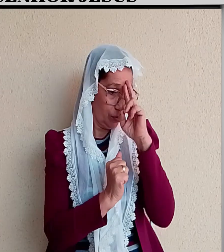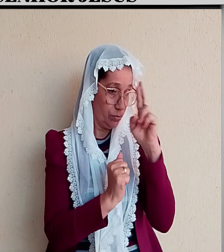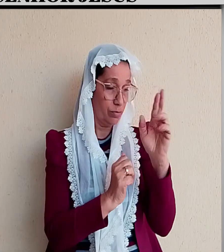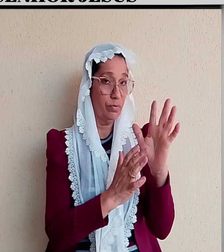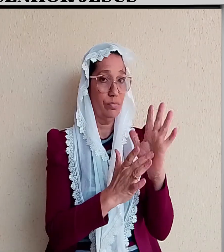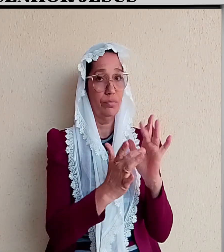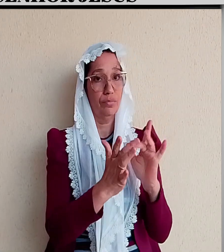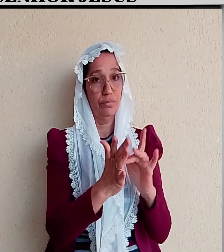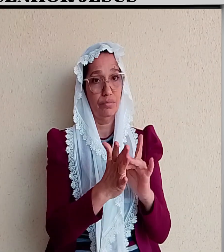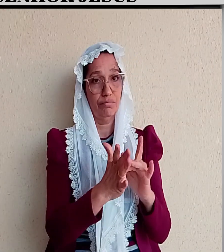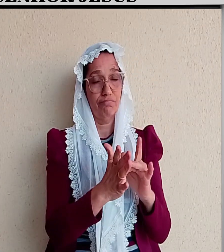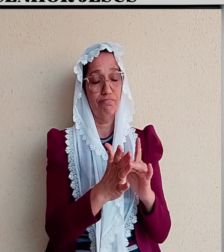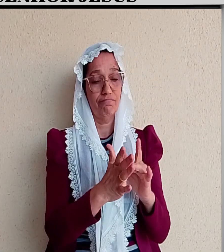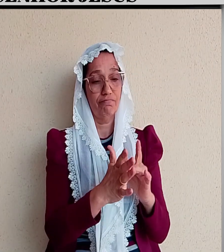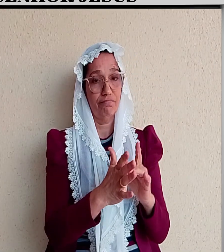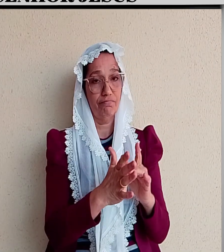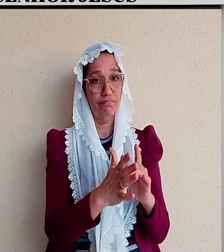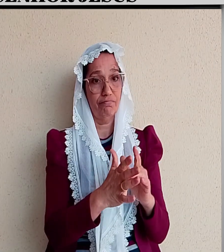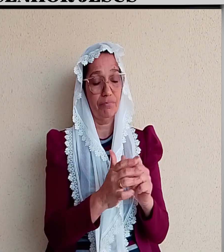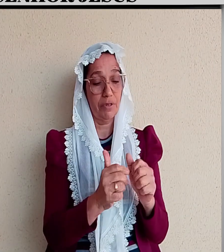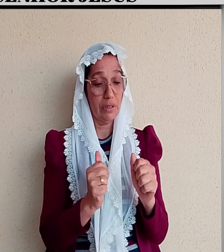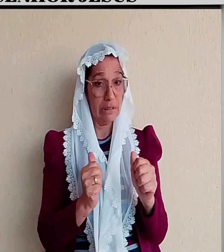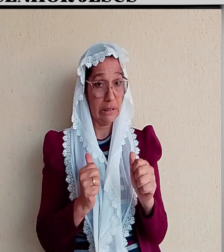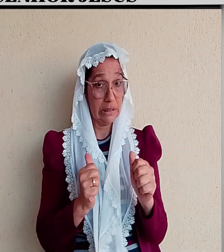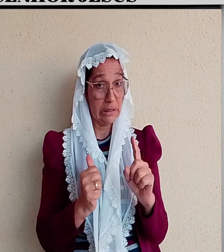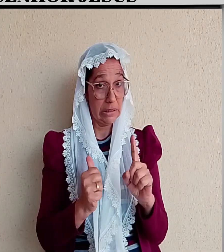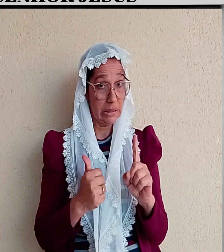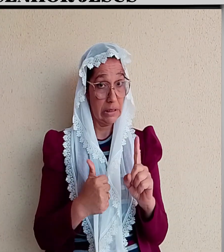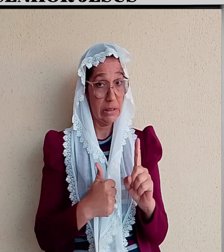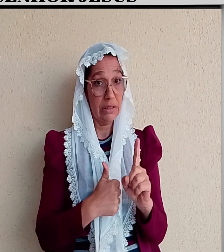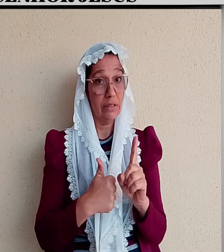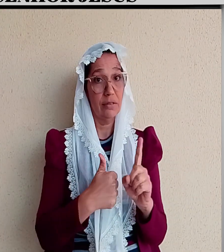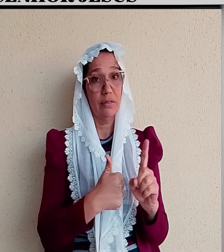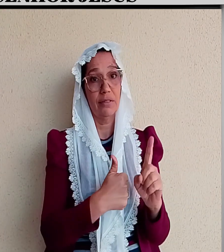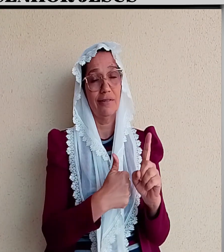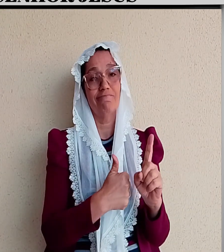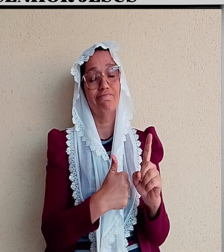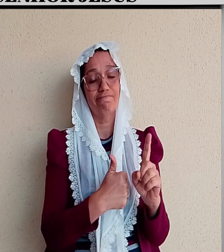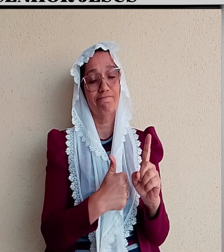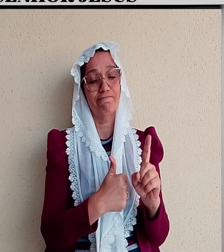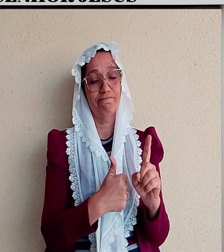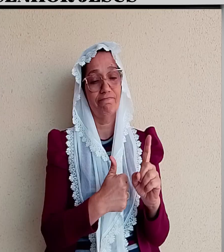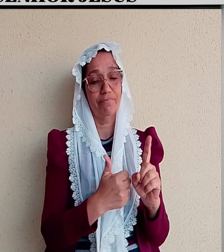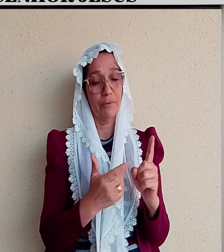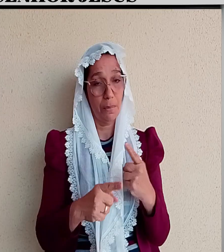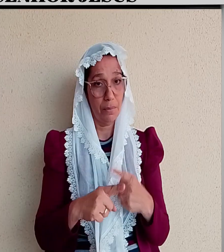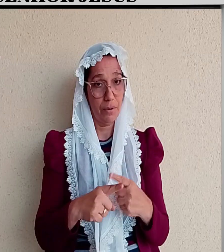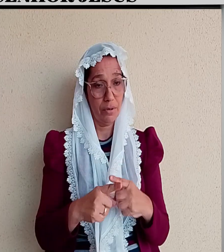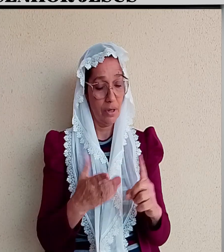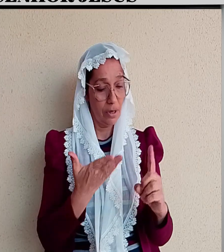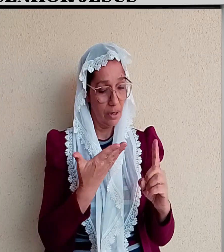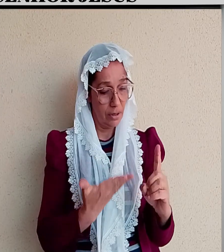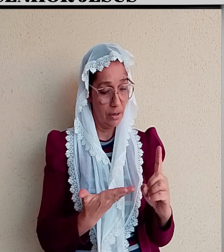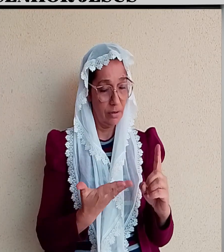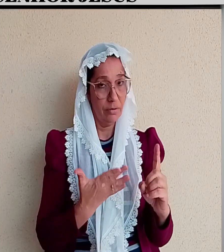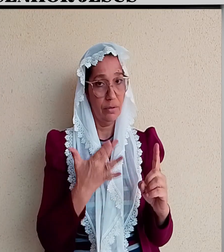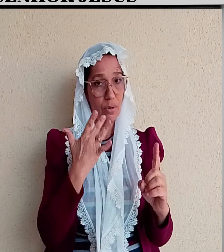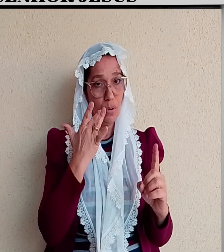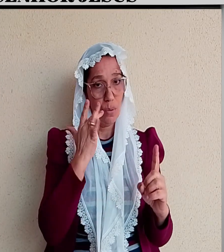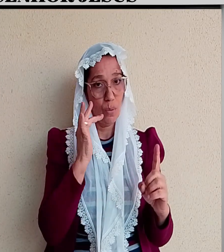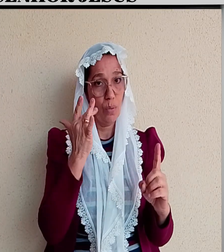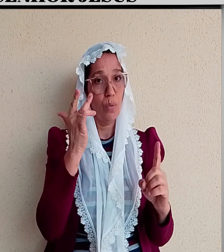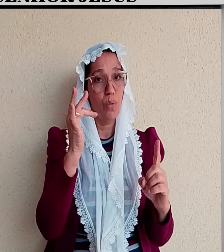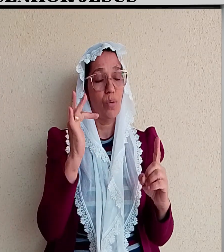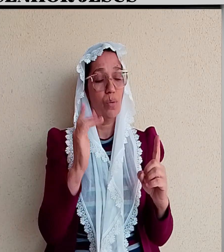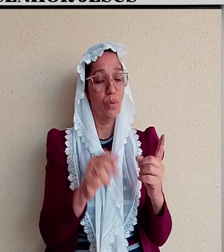Era caminhar, aleluia, sem prata e ouro. Porque aquele que estava com ele tinha tudo. E aquele que está contigo, o Senhor diz, tem tudo, não tenhas medo